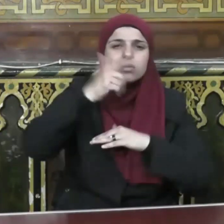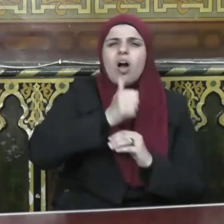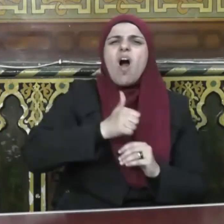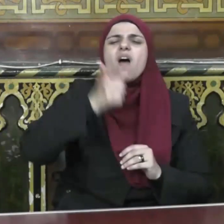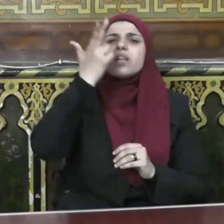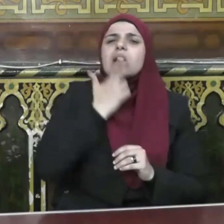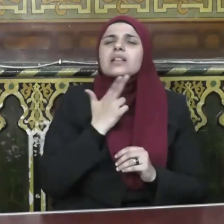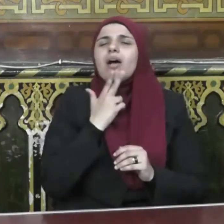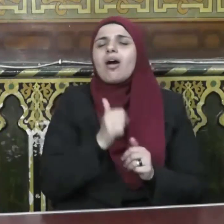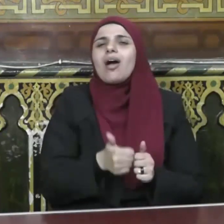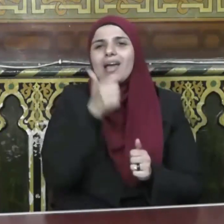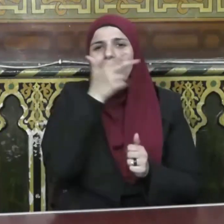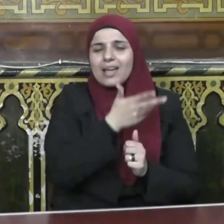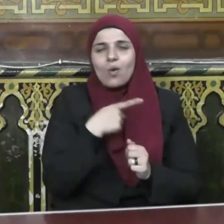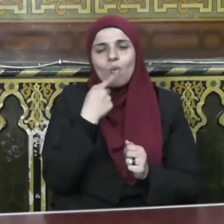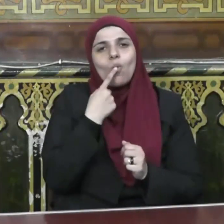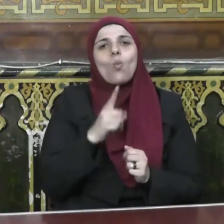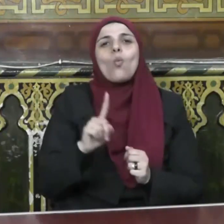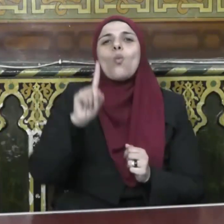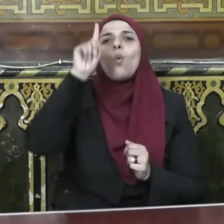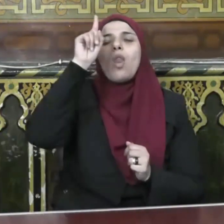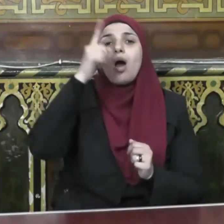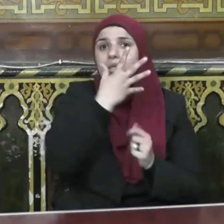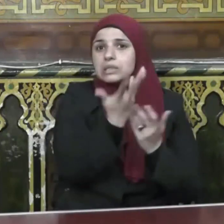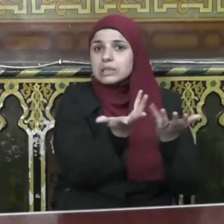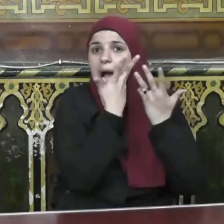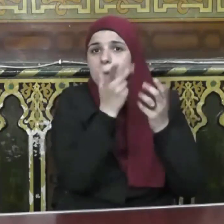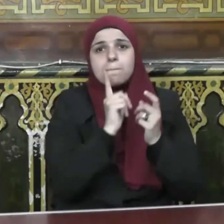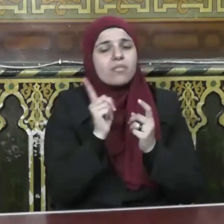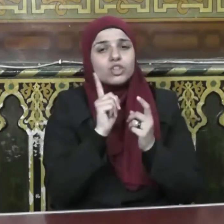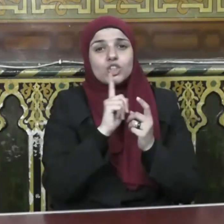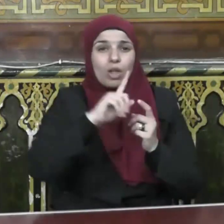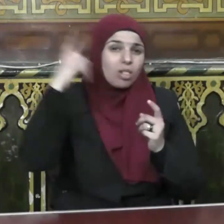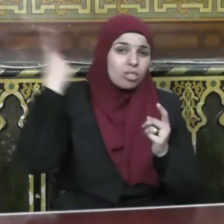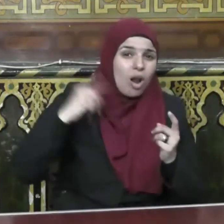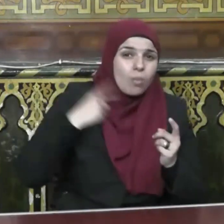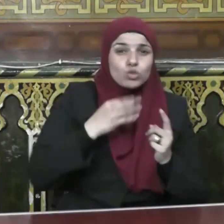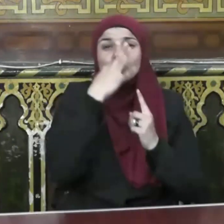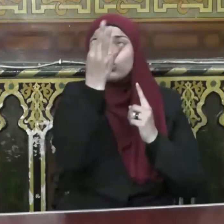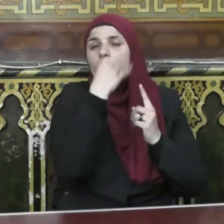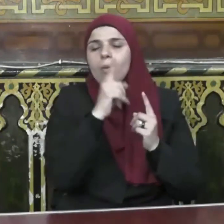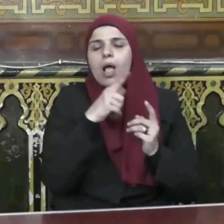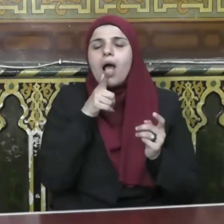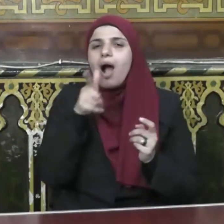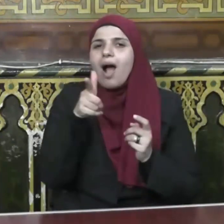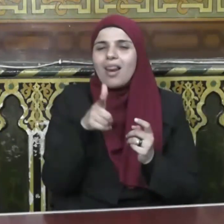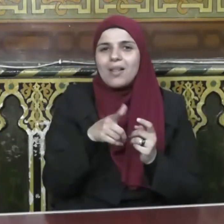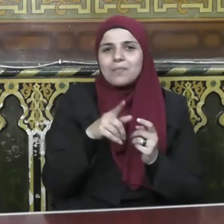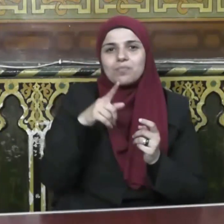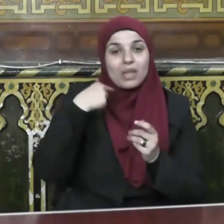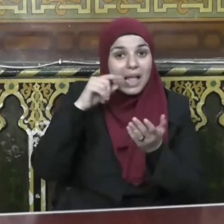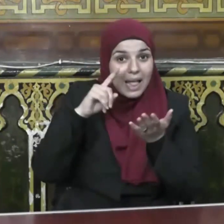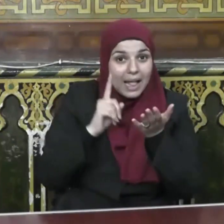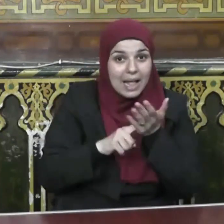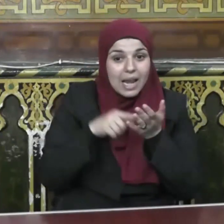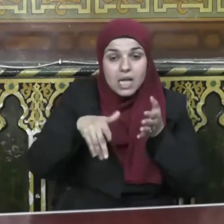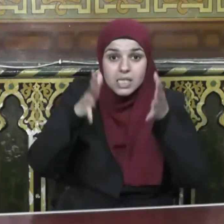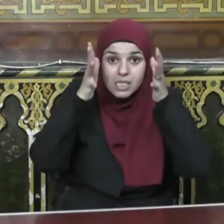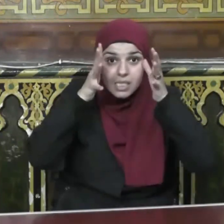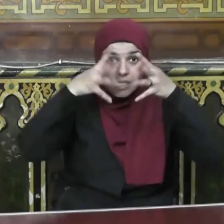منه، فوالله ما كهرني ولا ضربني ولا شتمني، إنما قال: إن هذه الصلاة